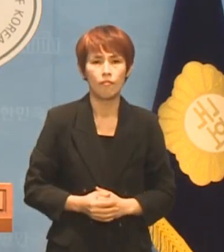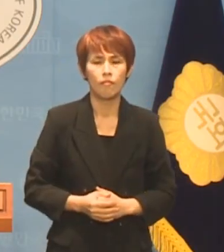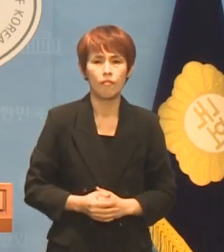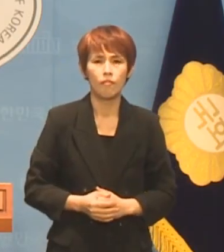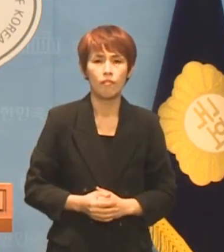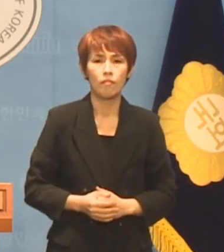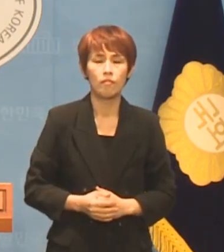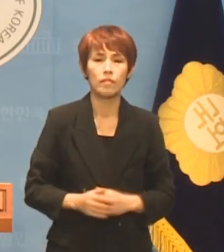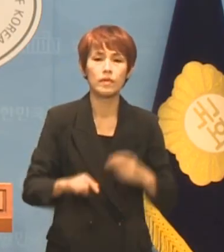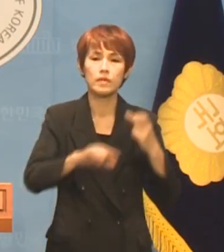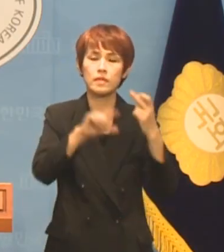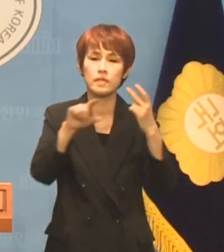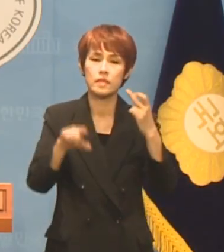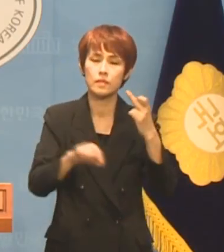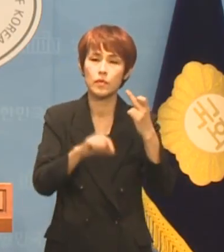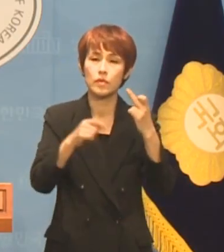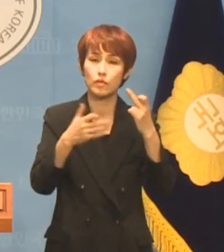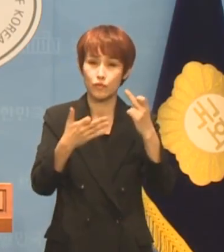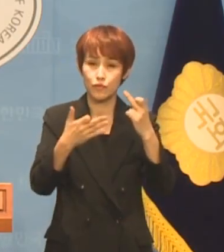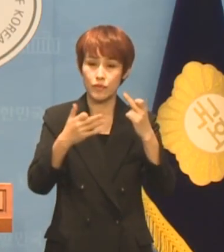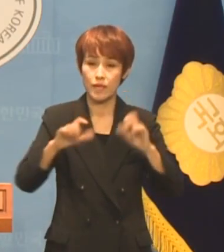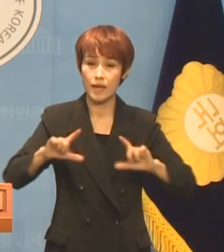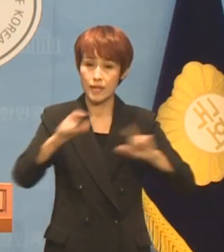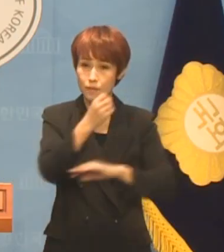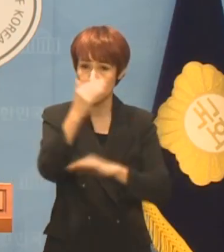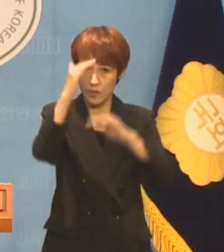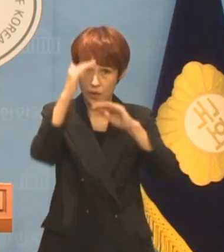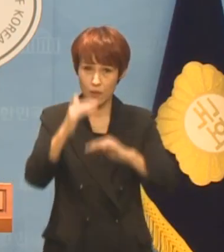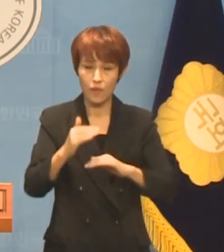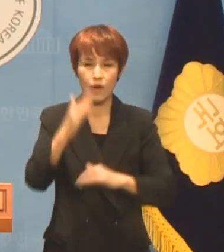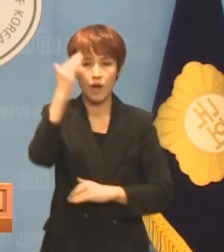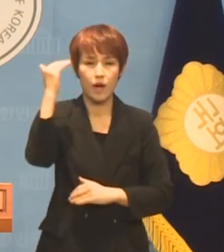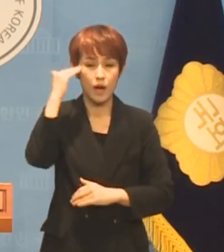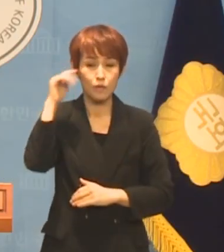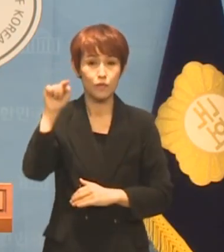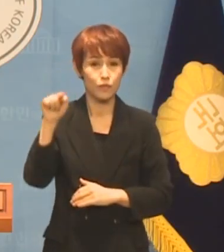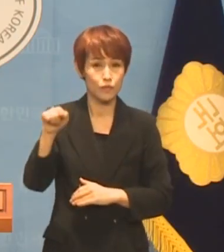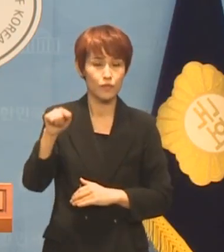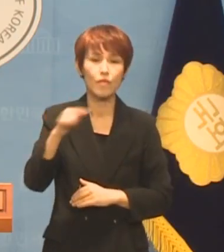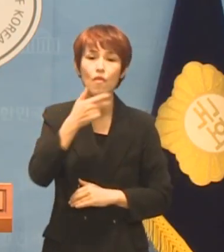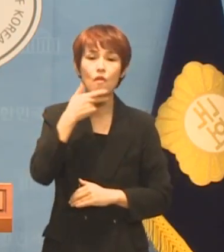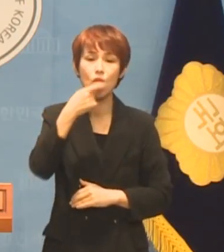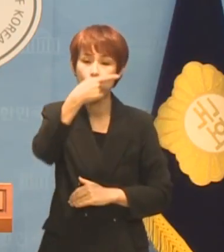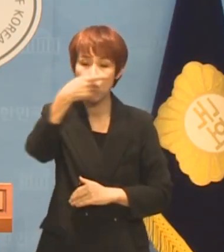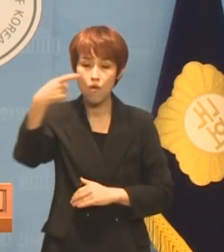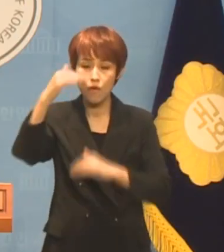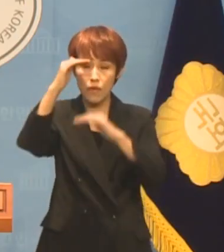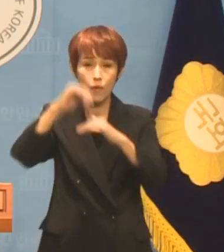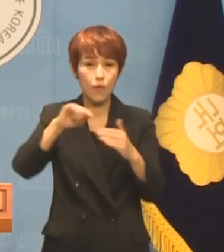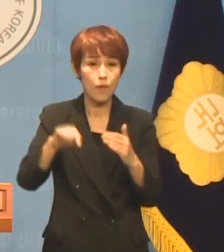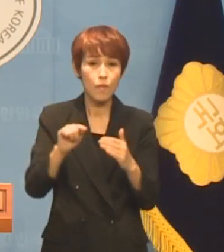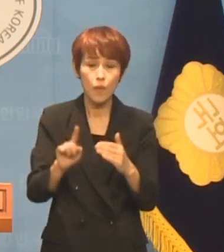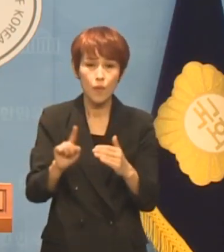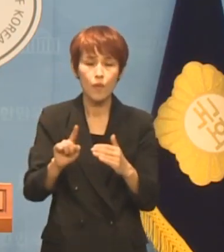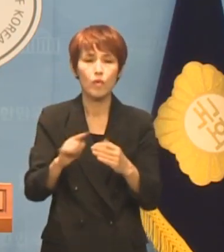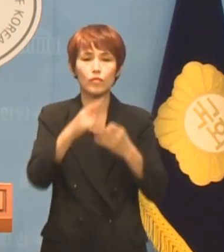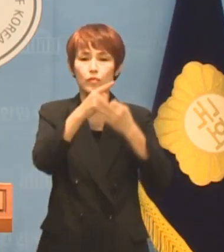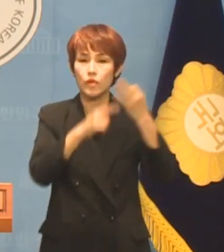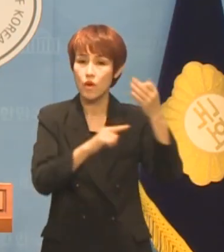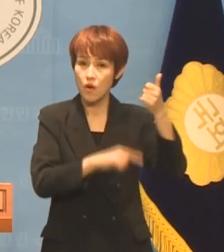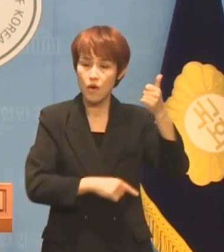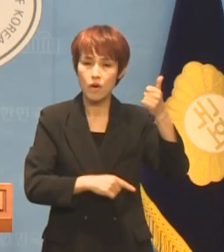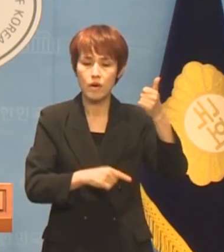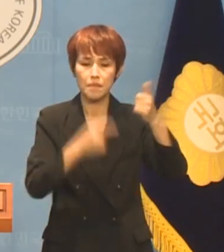다음 날인 12월 19일 보도된 폴리티코의 South Korea bootstraps a DC darling이라는 기사에서는 윤석열의